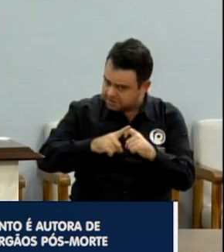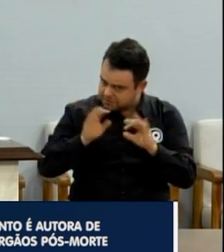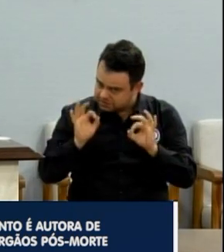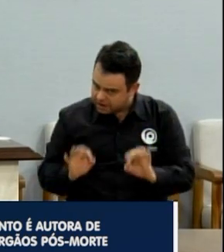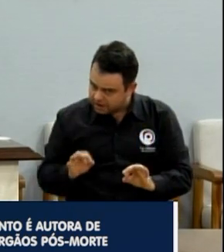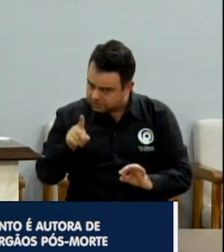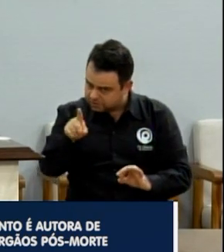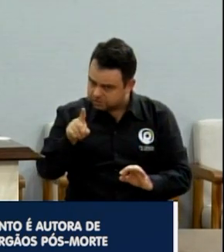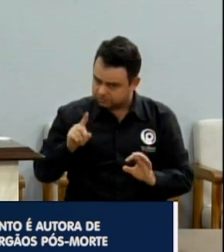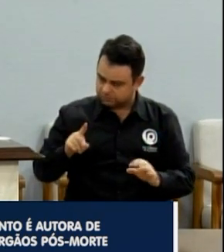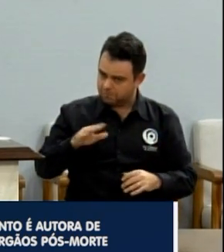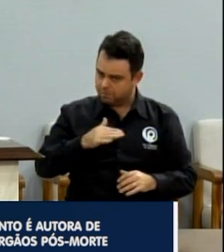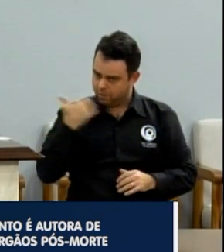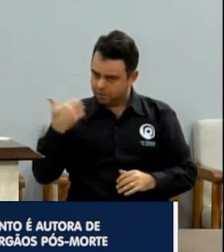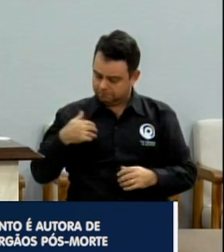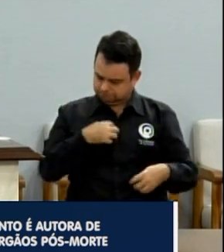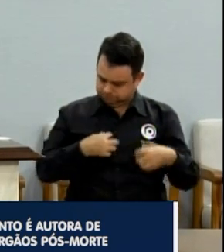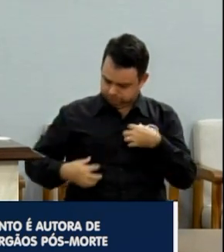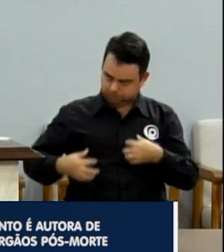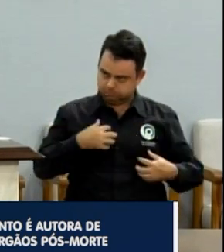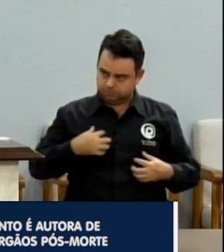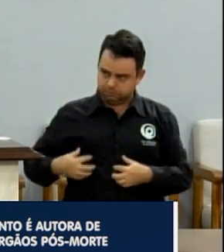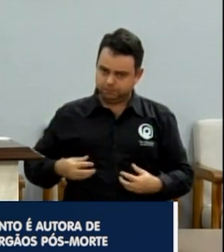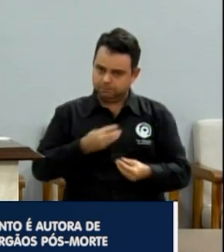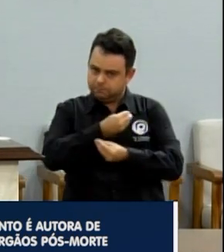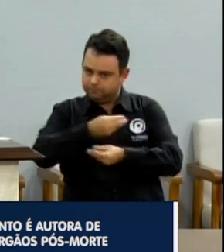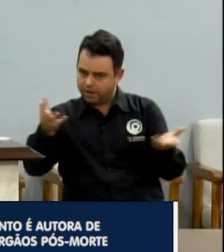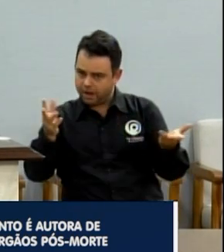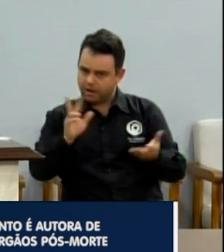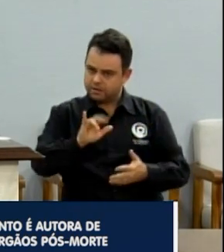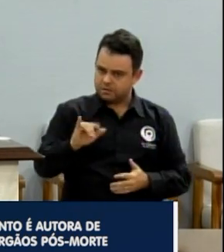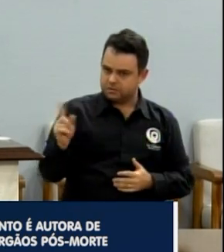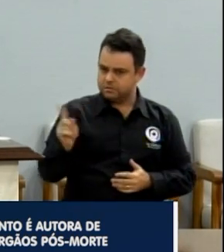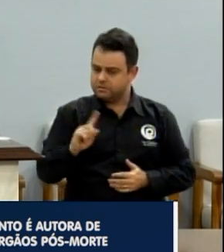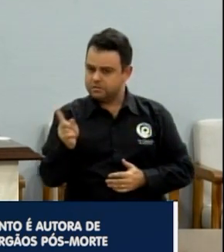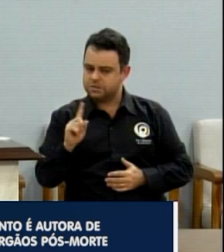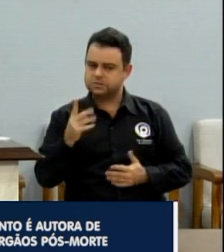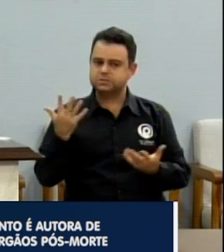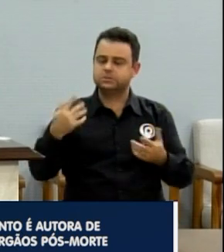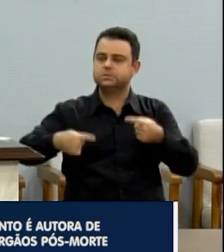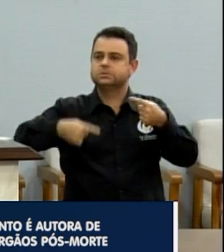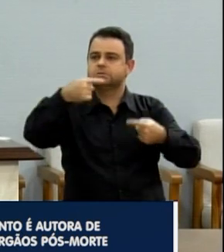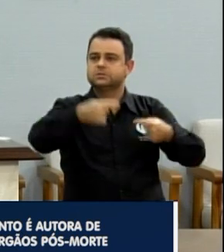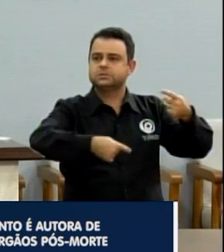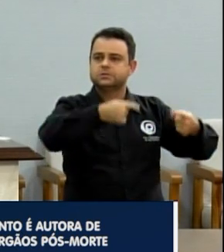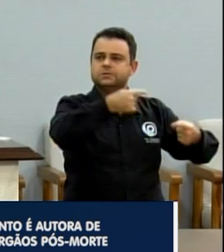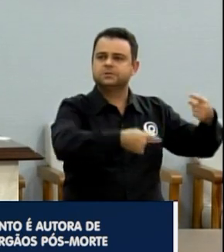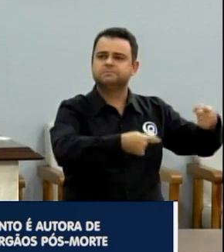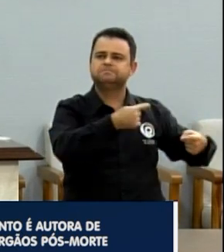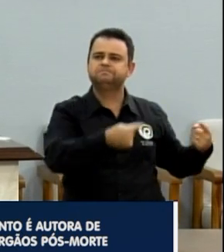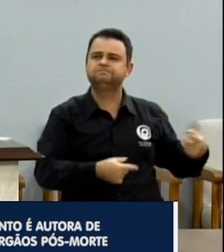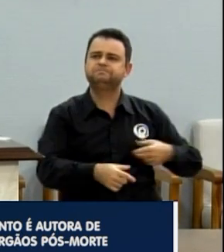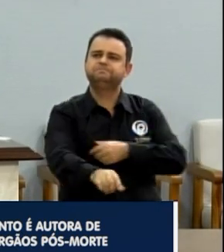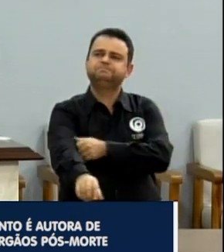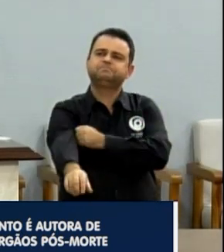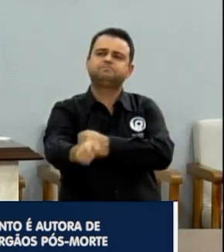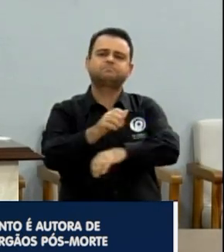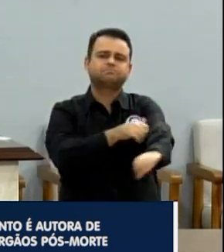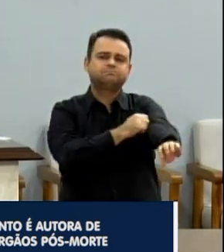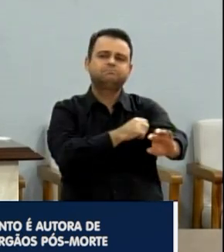conduzir o sistema de um extremo ao outro, de um consentimento presumido, pautado por uma solidariedade